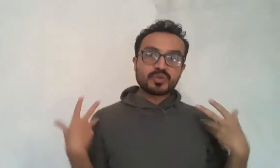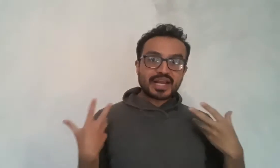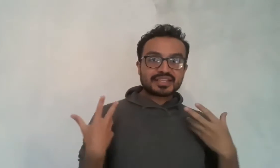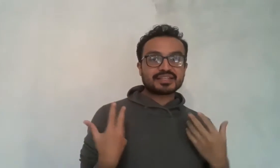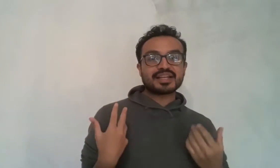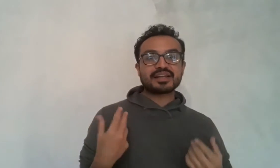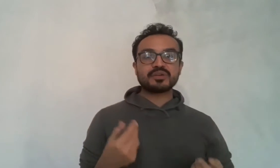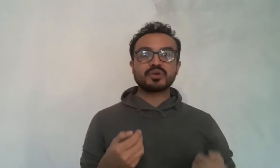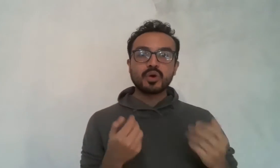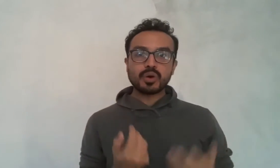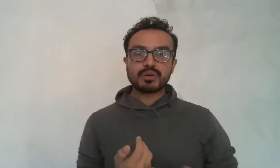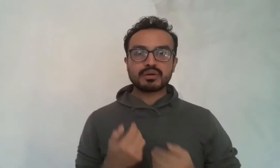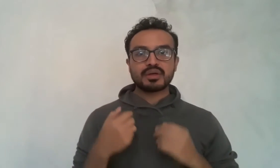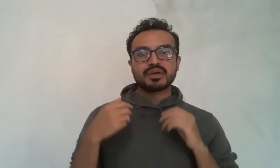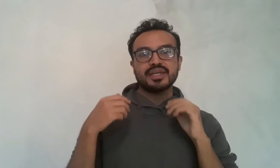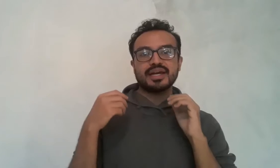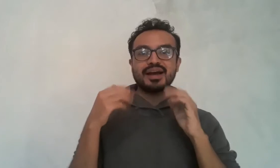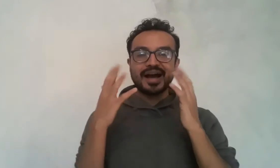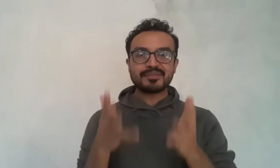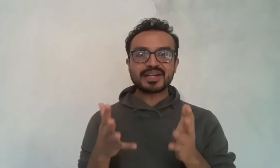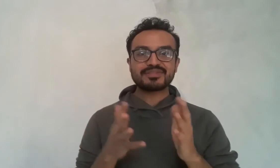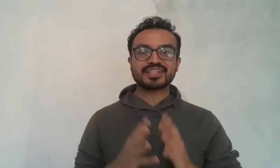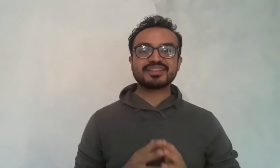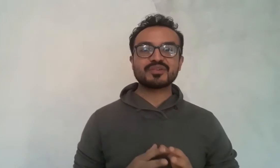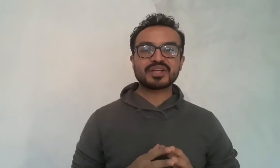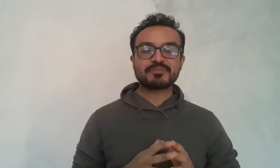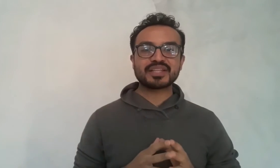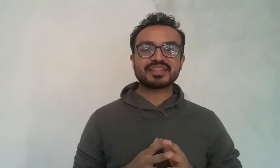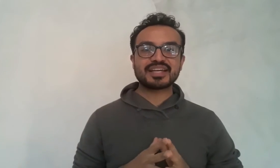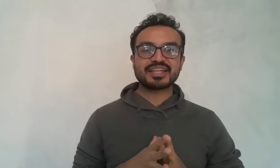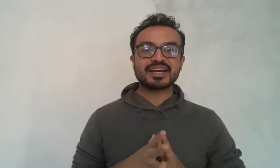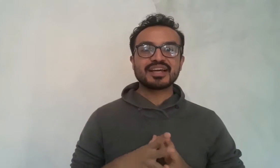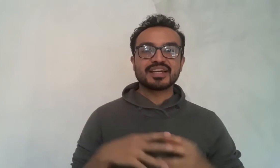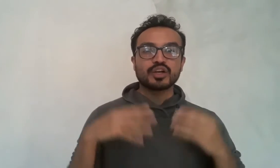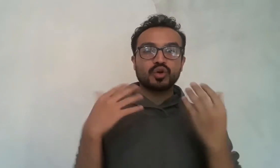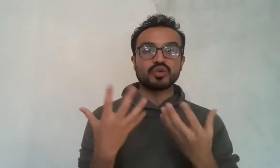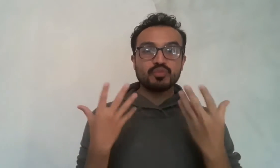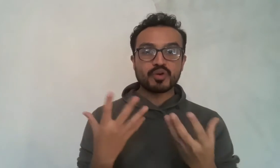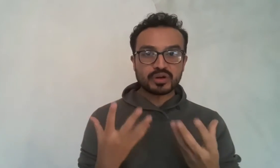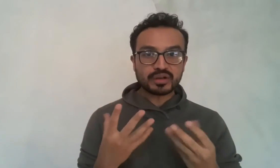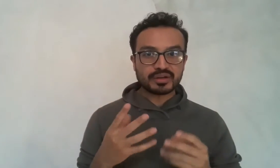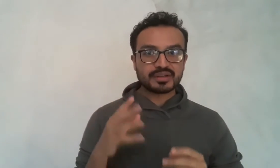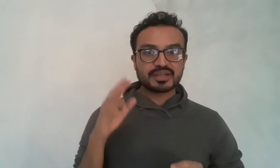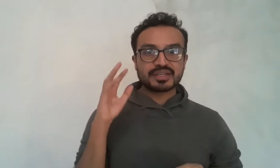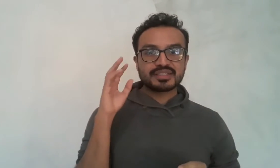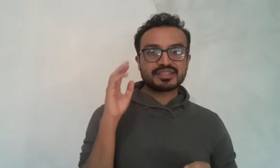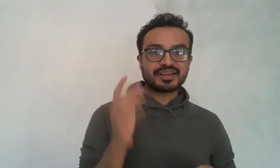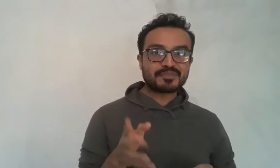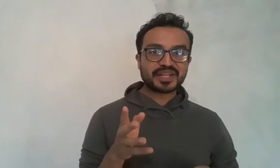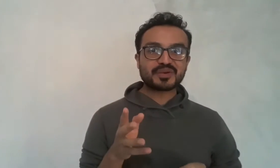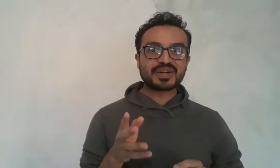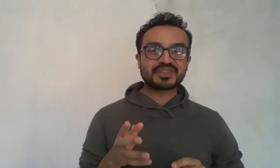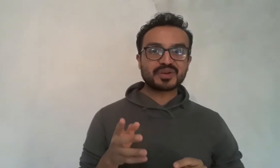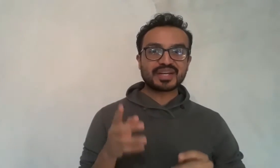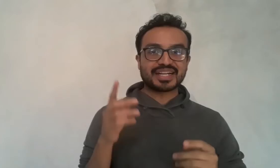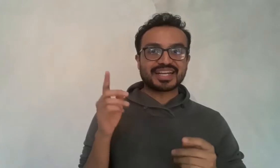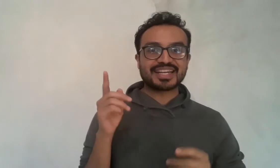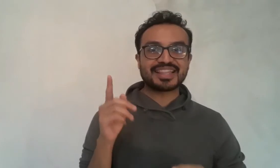al escenario o habla frente a una pantalla con humor siempre y cuando el que quede